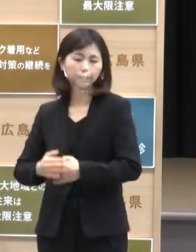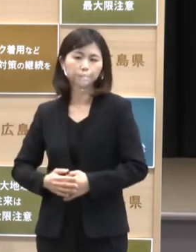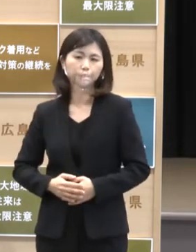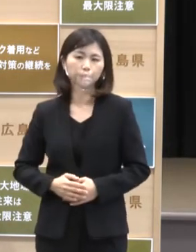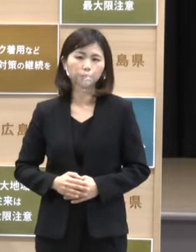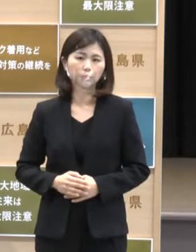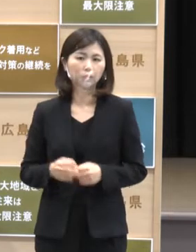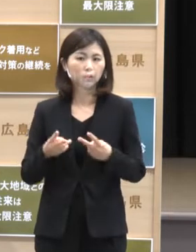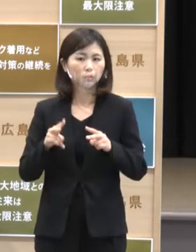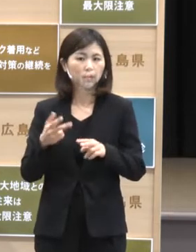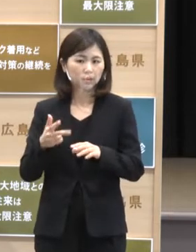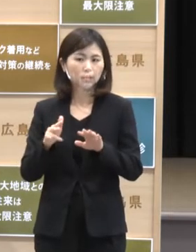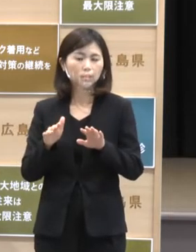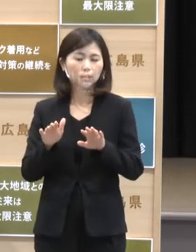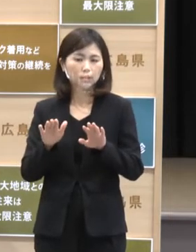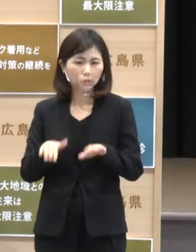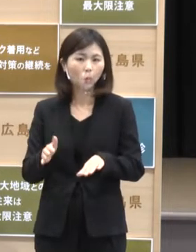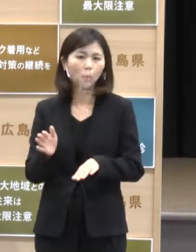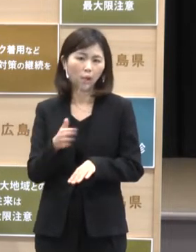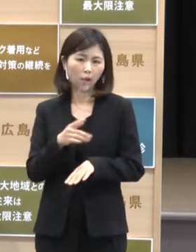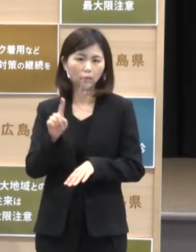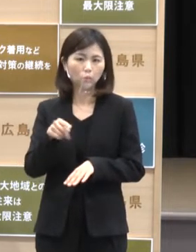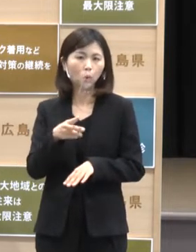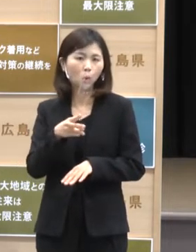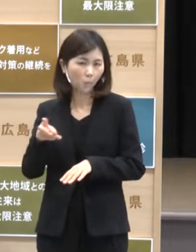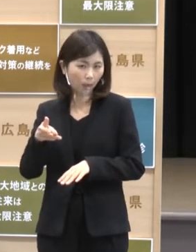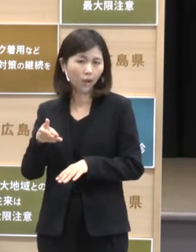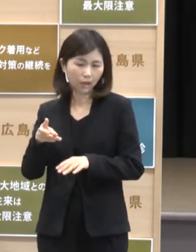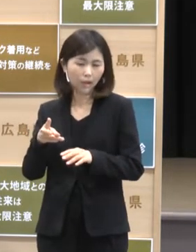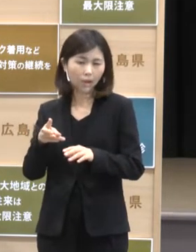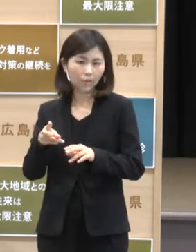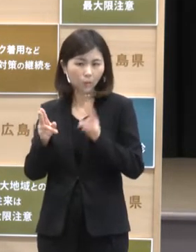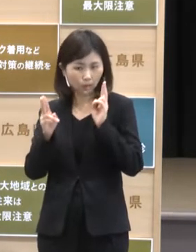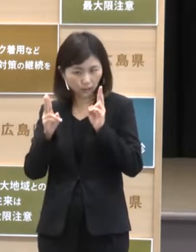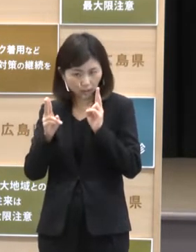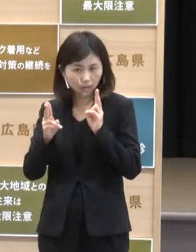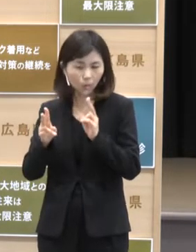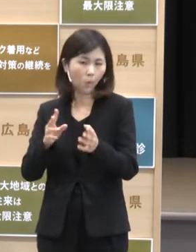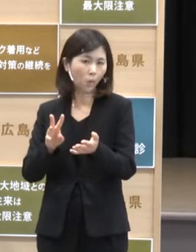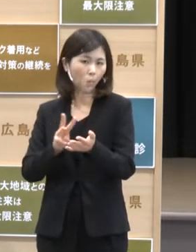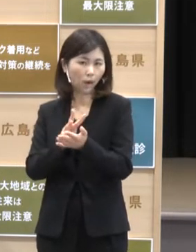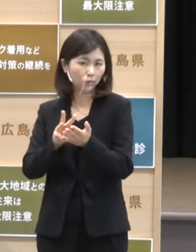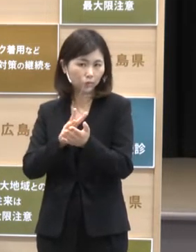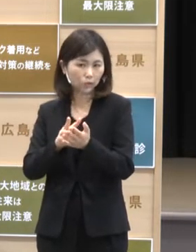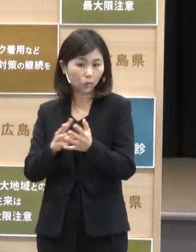ックス社製 のワクチンについて集団接種の予約が始まって、